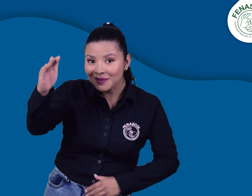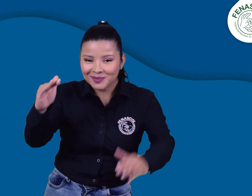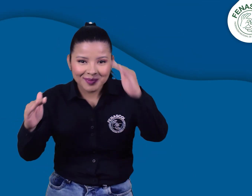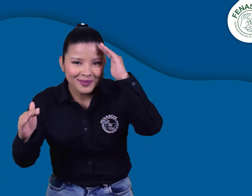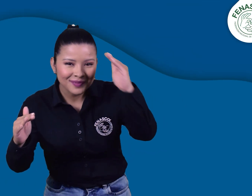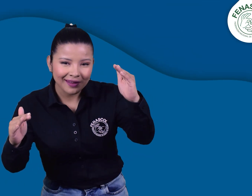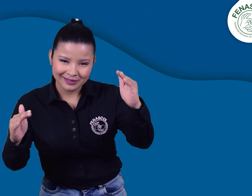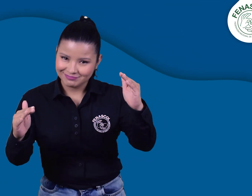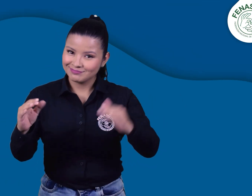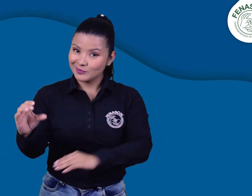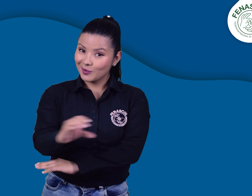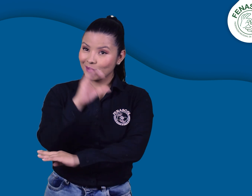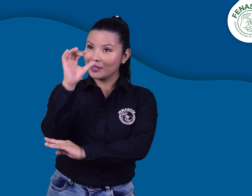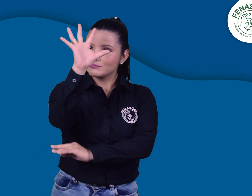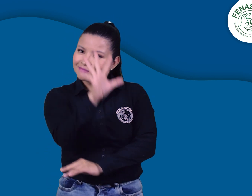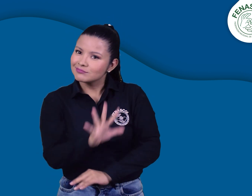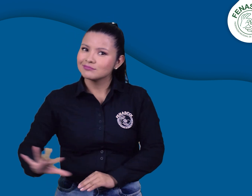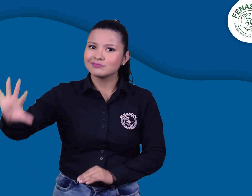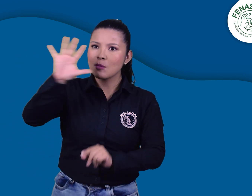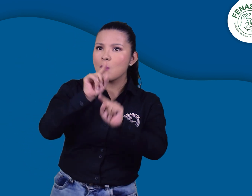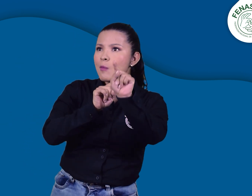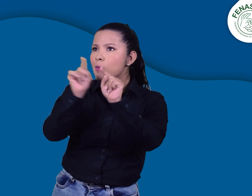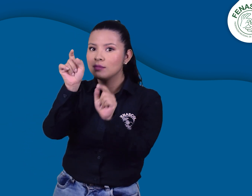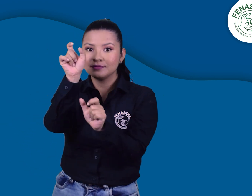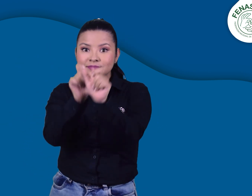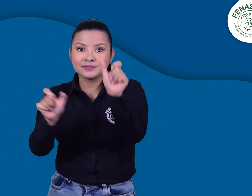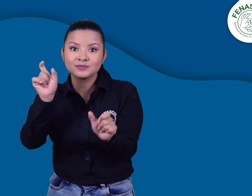Hola, un saludo a todas las personas sordas de Colombia.